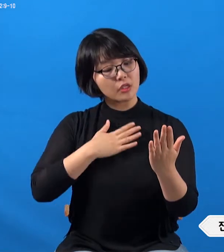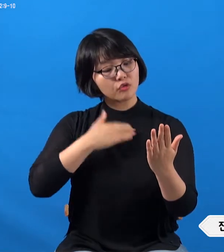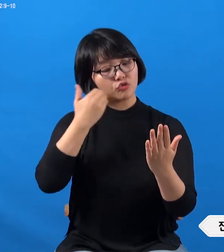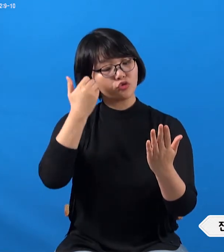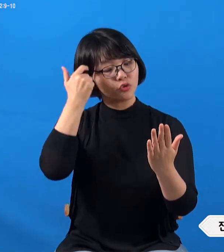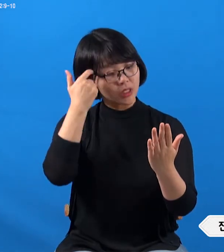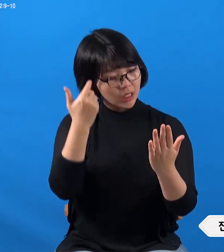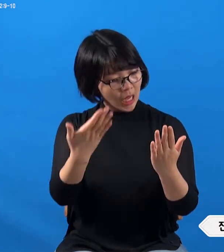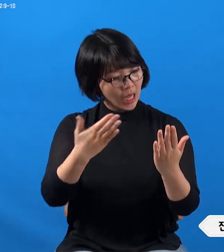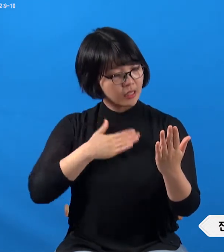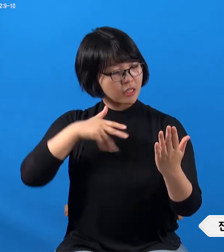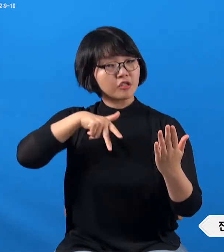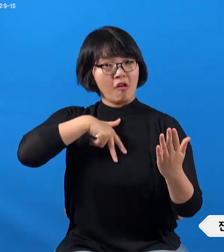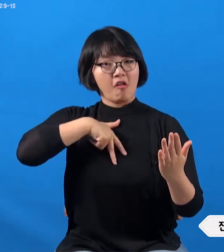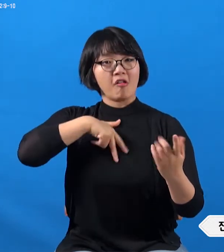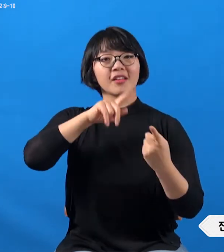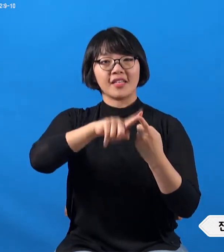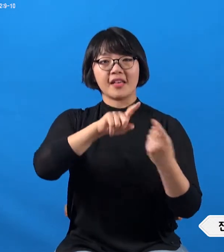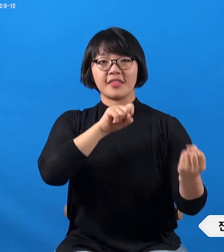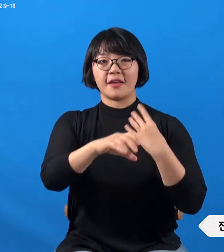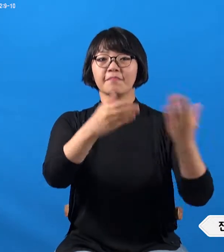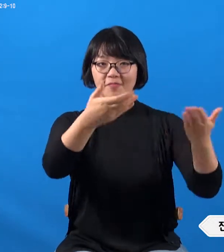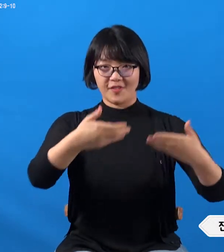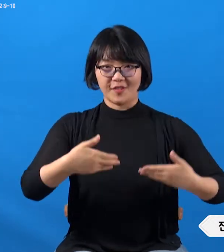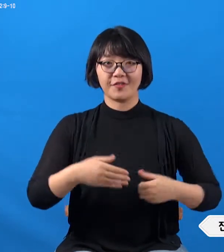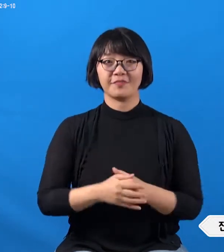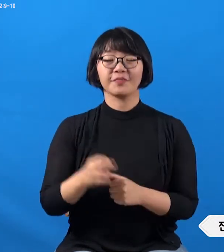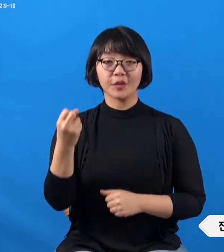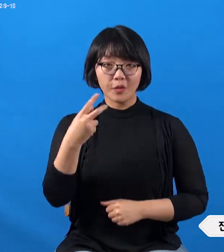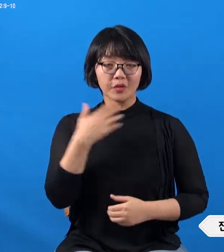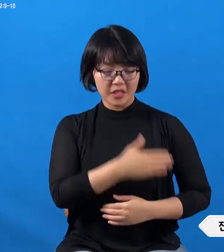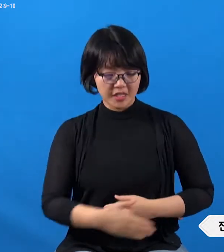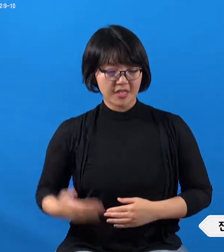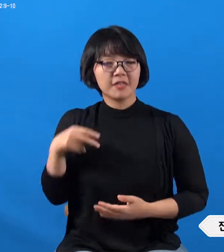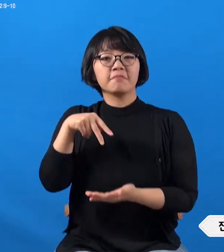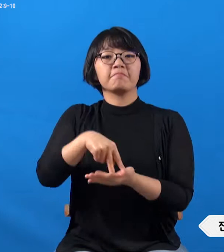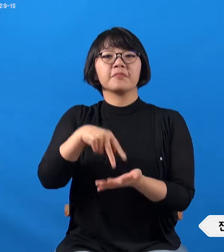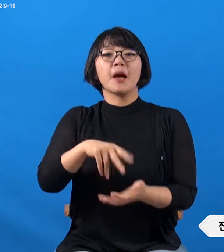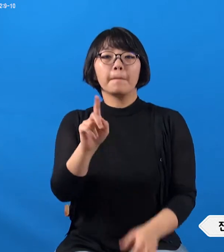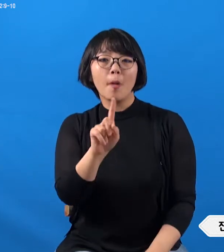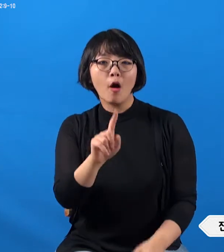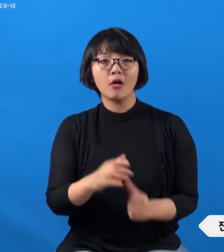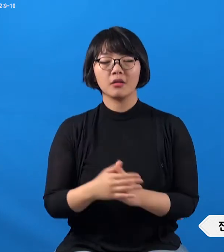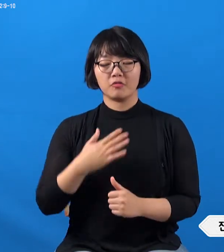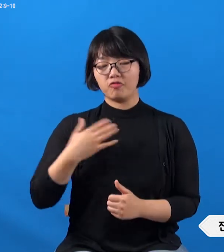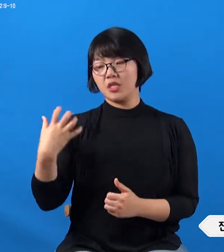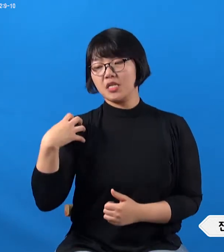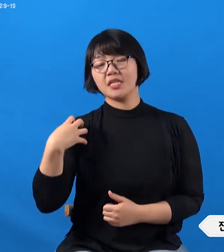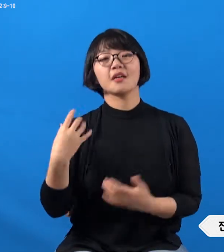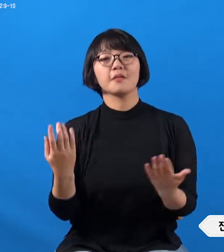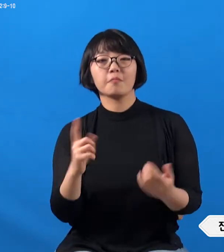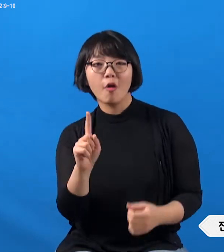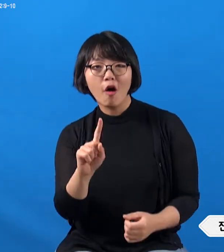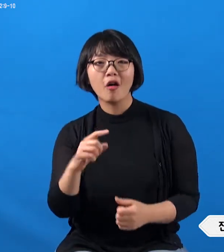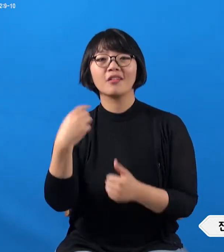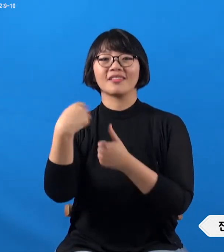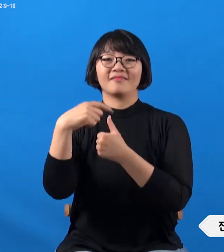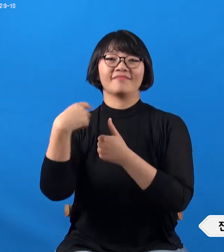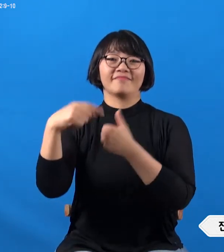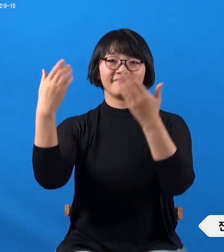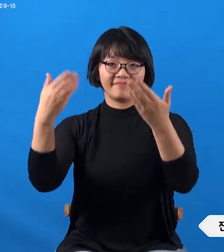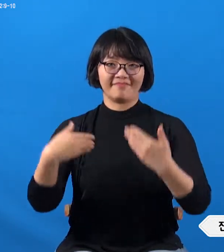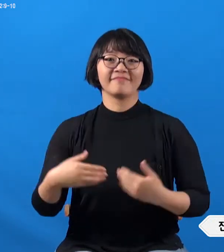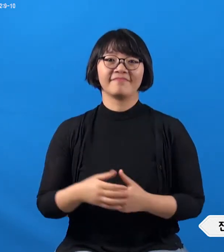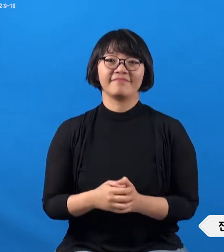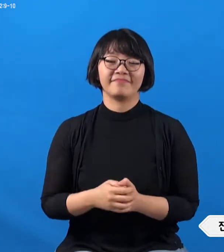누구인가, 우리의 정체성에 대하여 말씀하시고 우리의 신분과 우리의 역할에 대하여 하나님